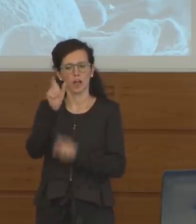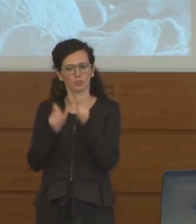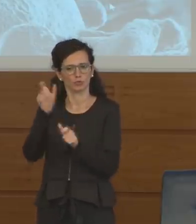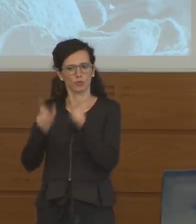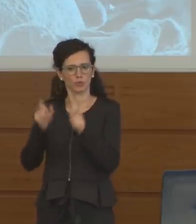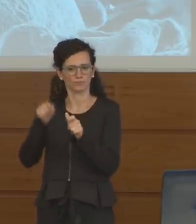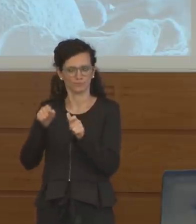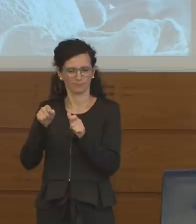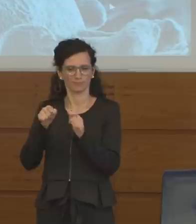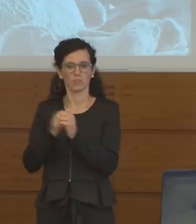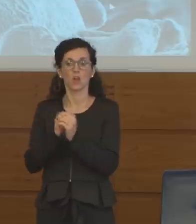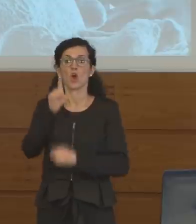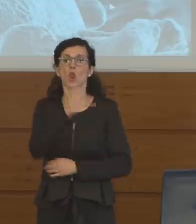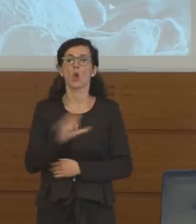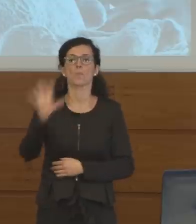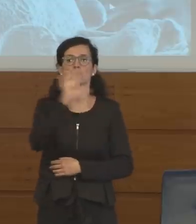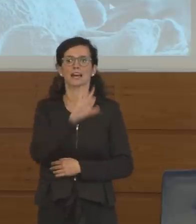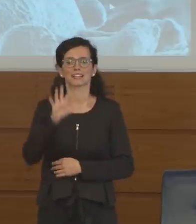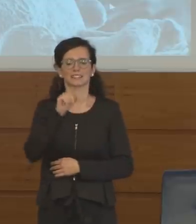Lombardia,